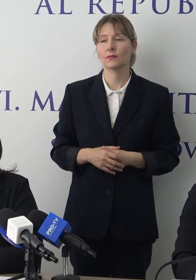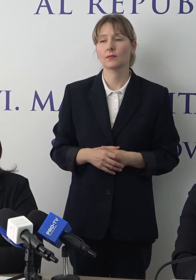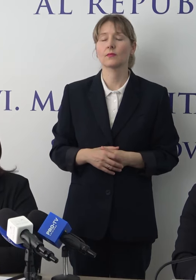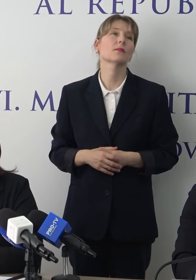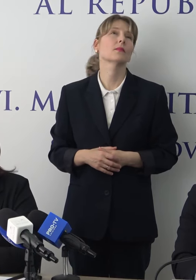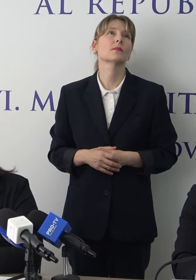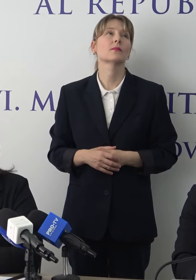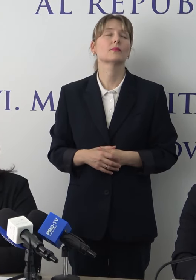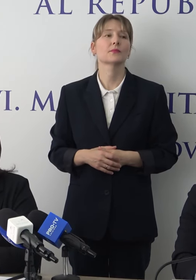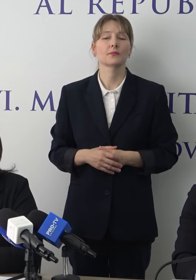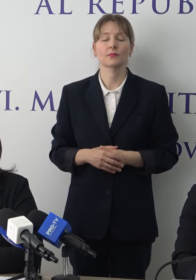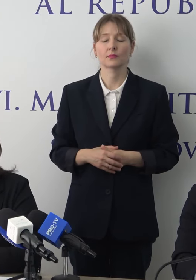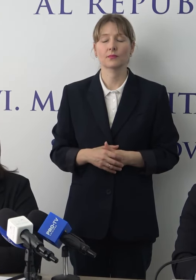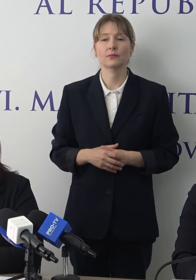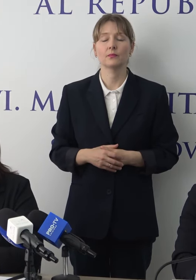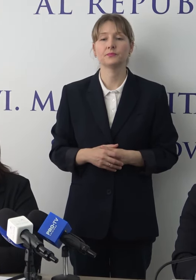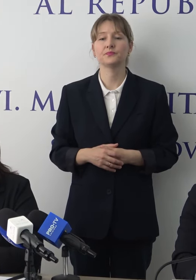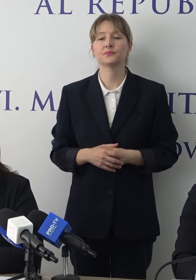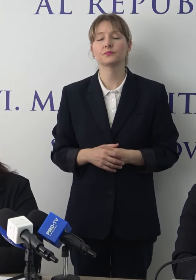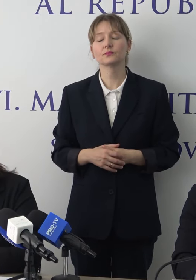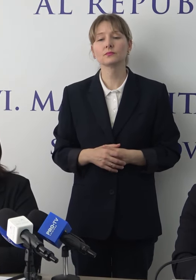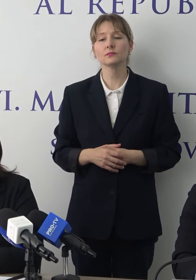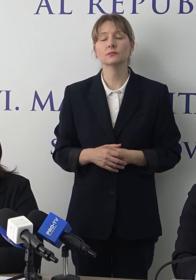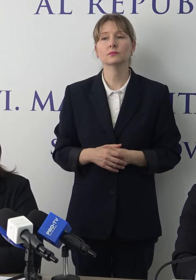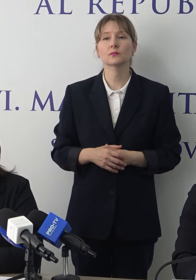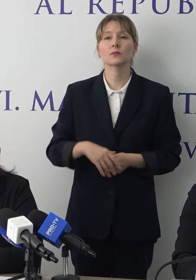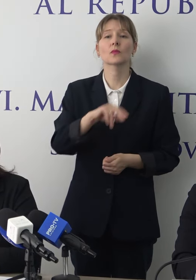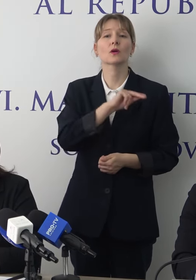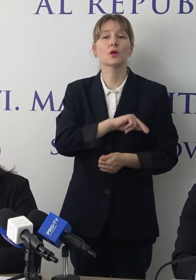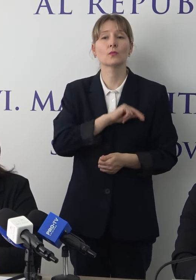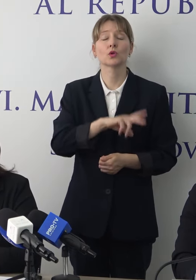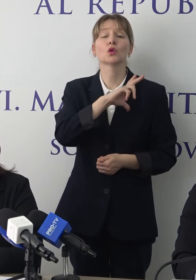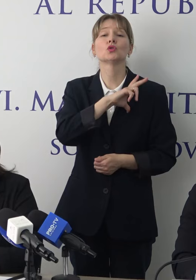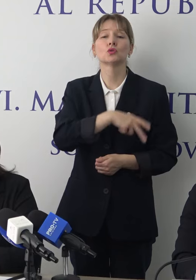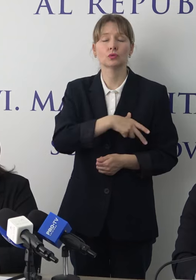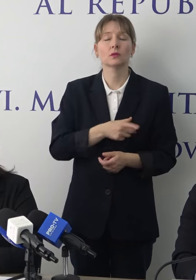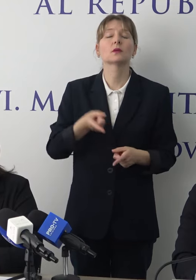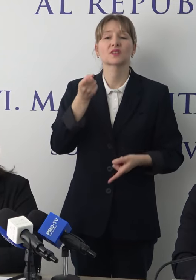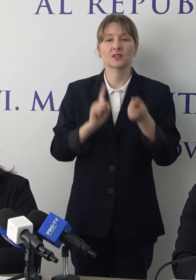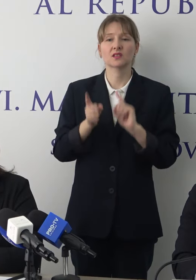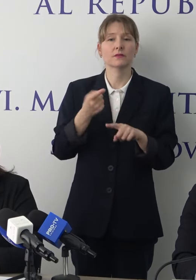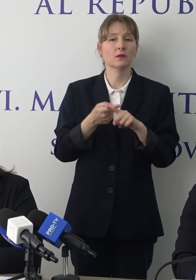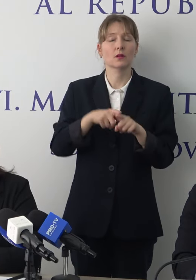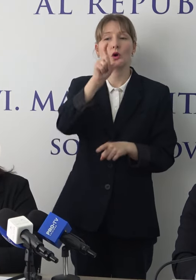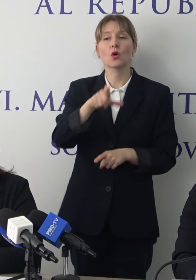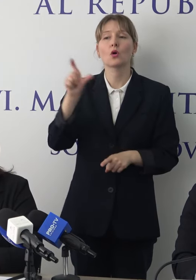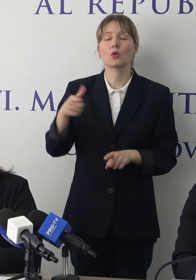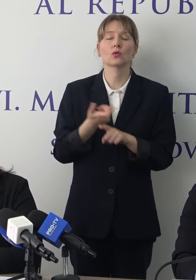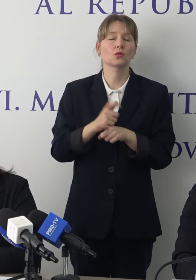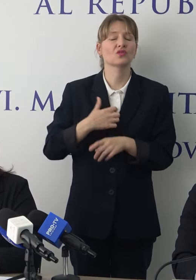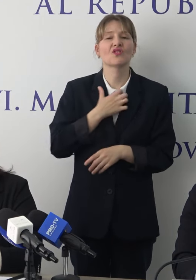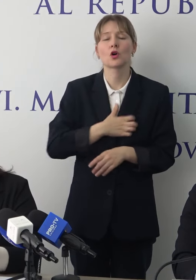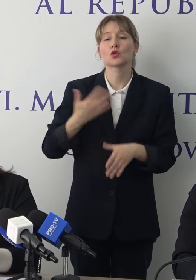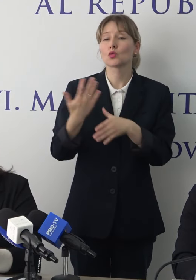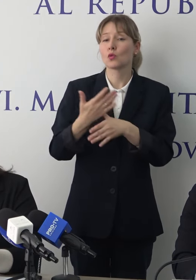children facing the greatest adversity. Lucrătorii sociali sunt într-adevăr cei care joacă un rol vital în comunitățile în